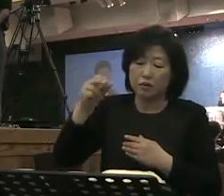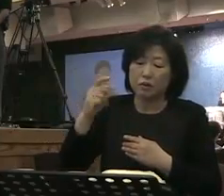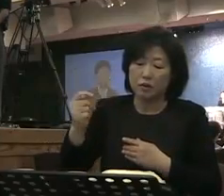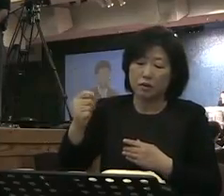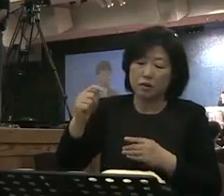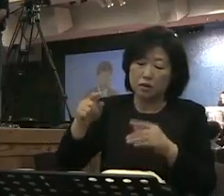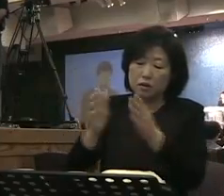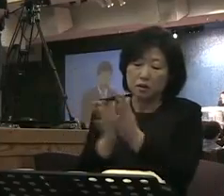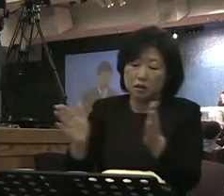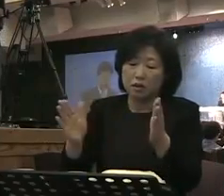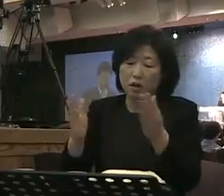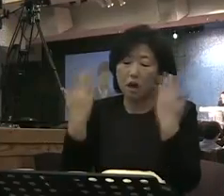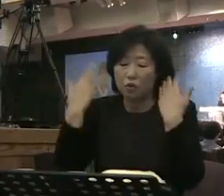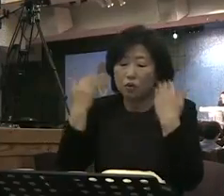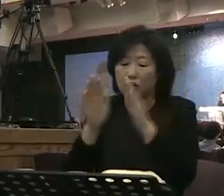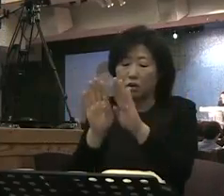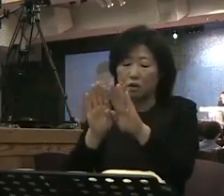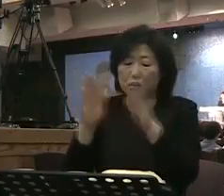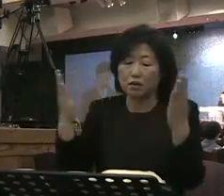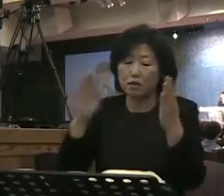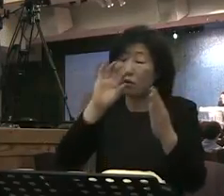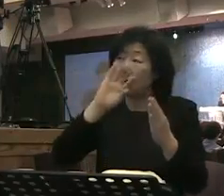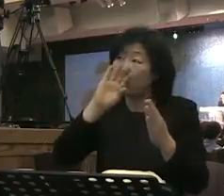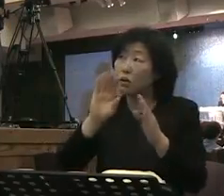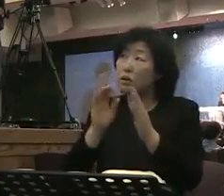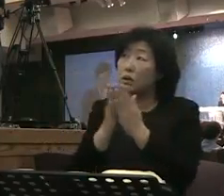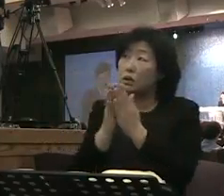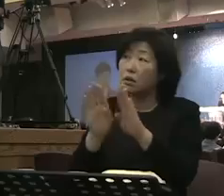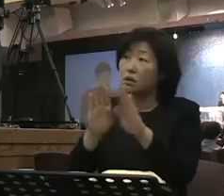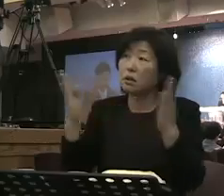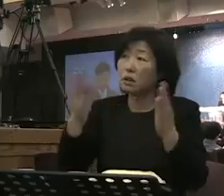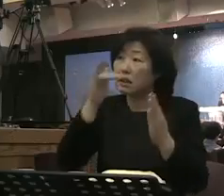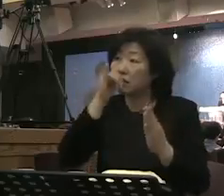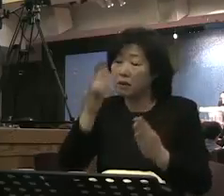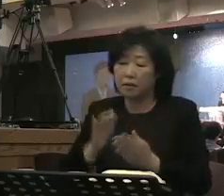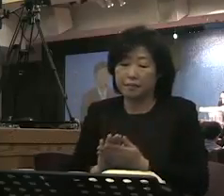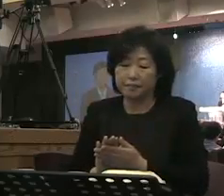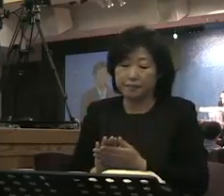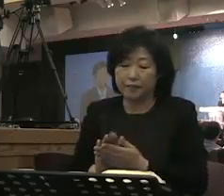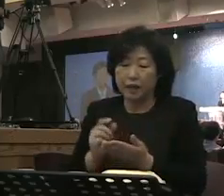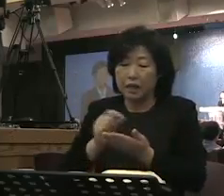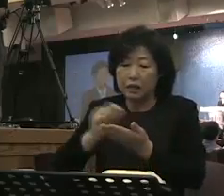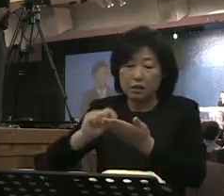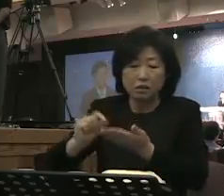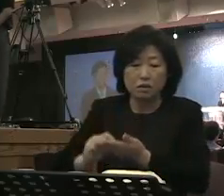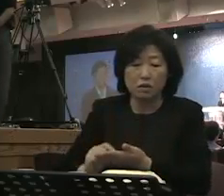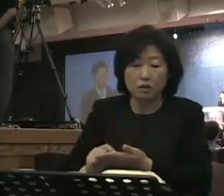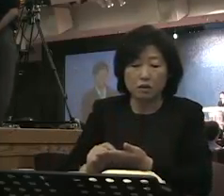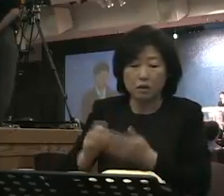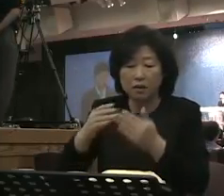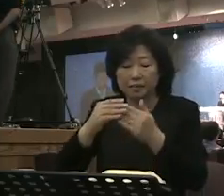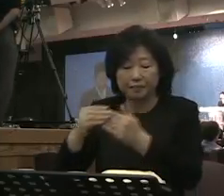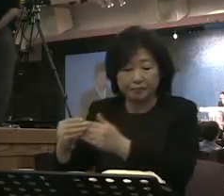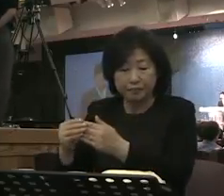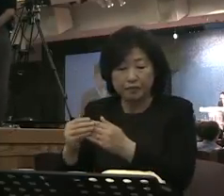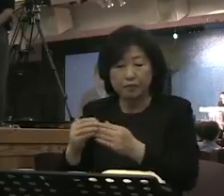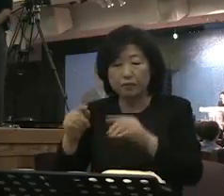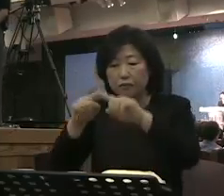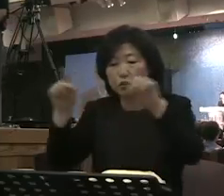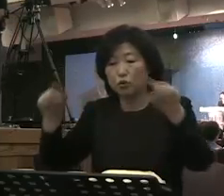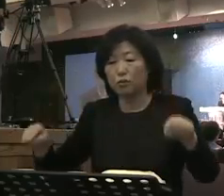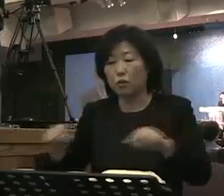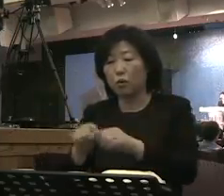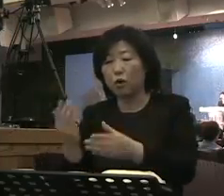개강하고요. 2기 사역 리더십학교 개강합니다. 신청서가 사역 리더십학교 신청서가 주관에